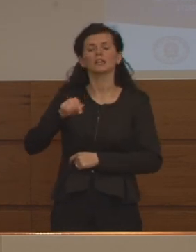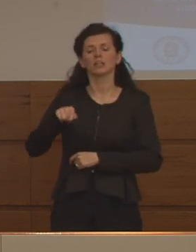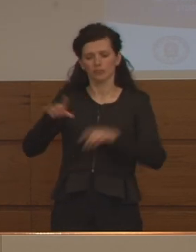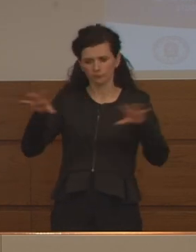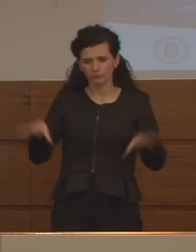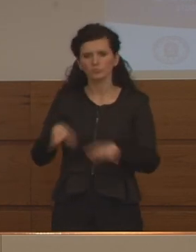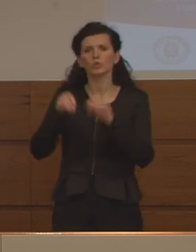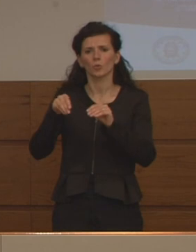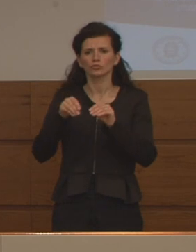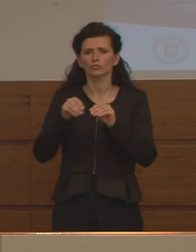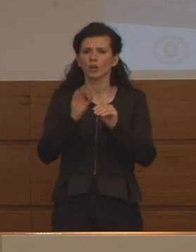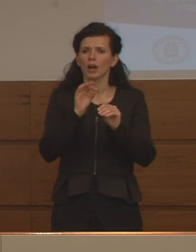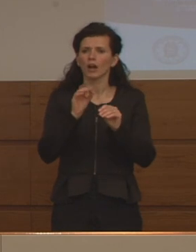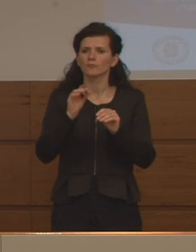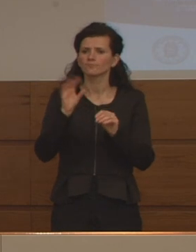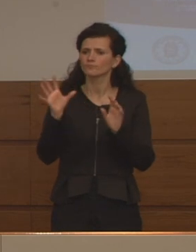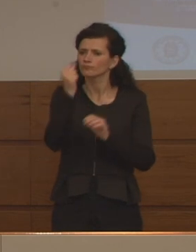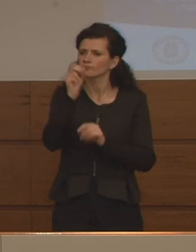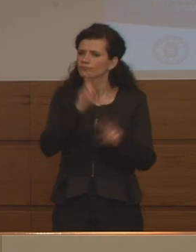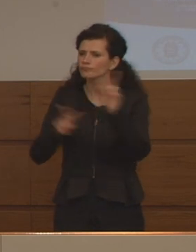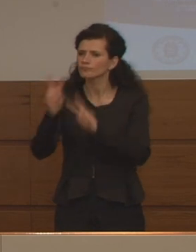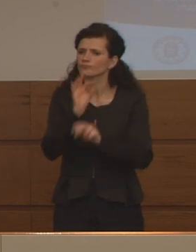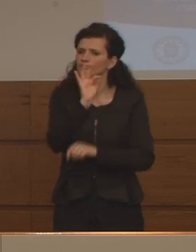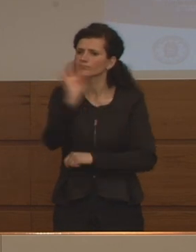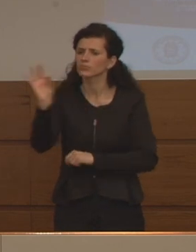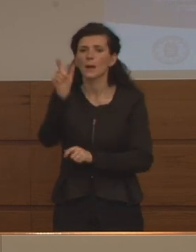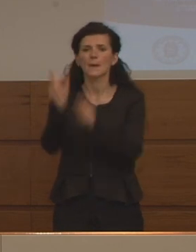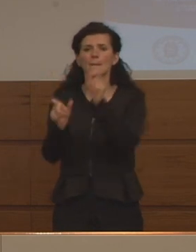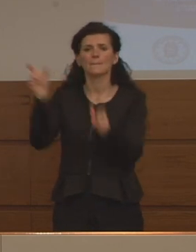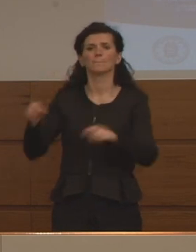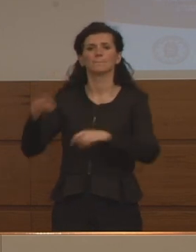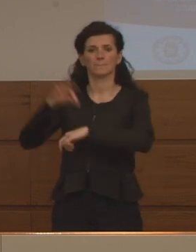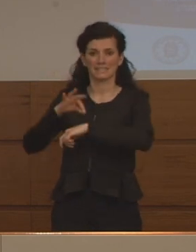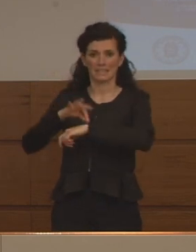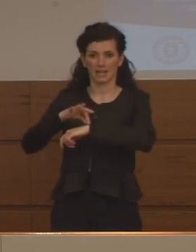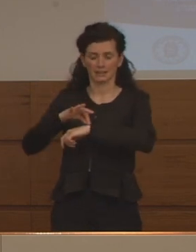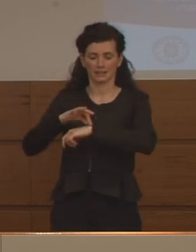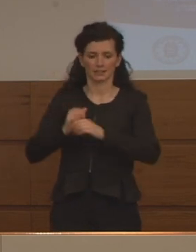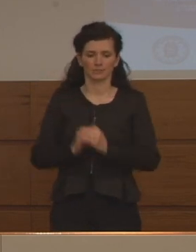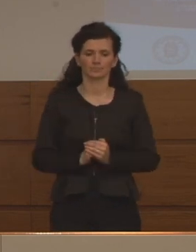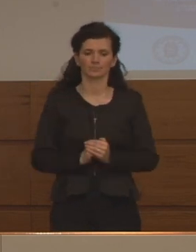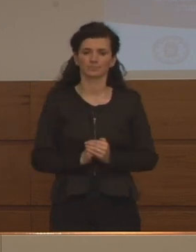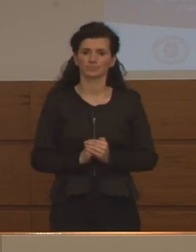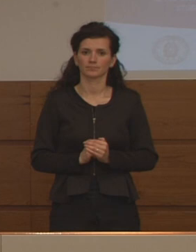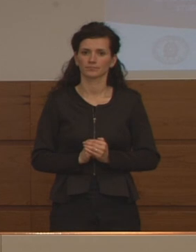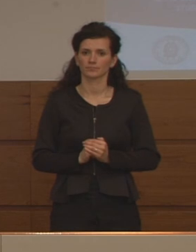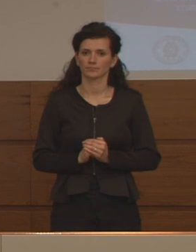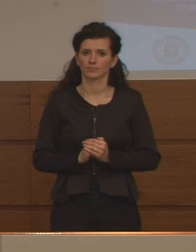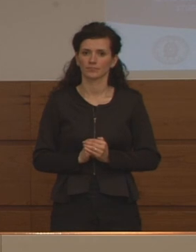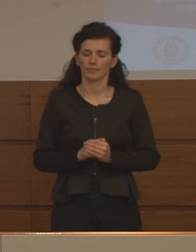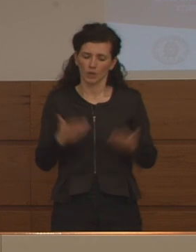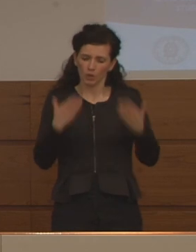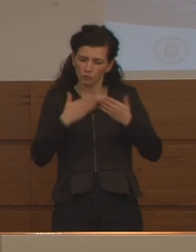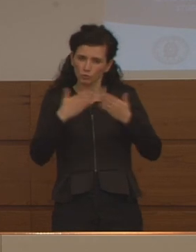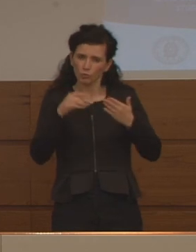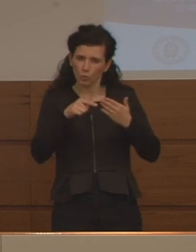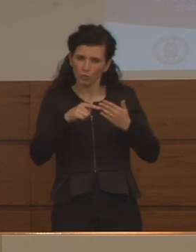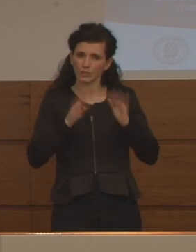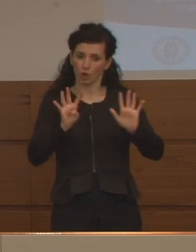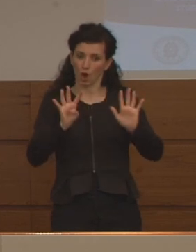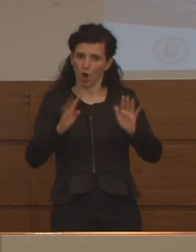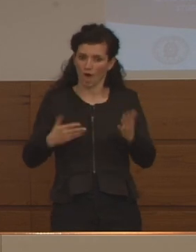dei pazienti ci sono nove studi che sono stati presentati nella giornata di